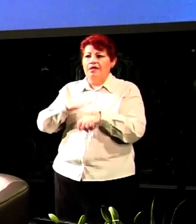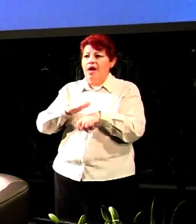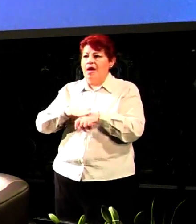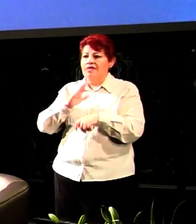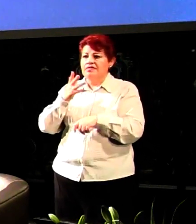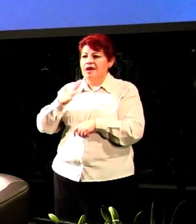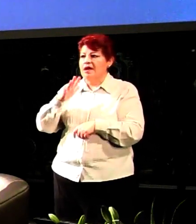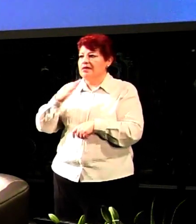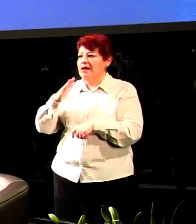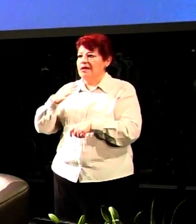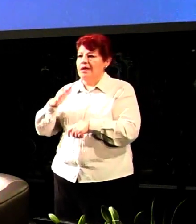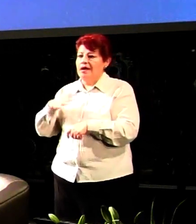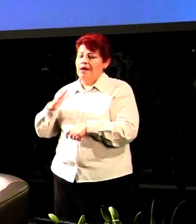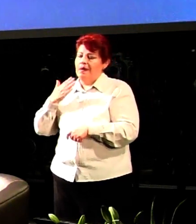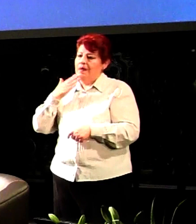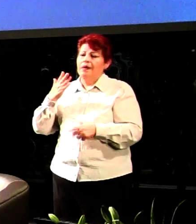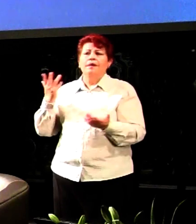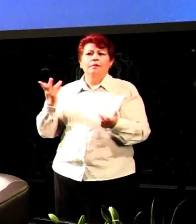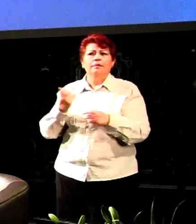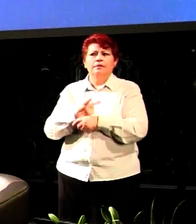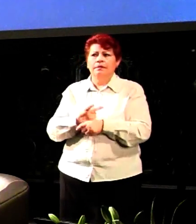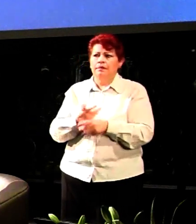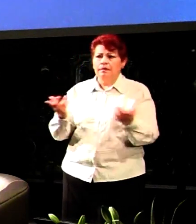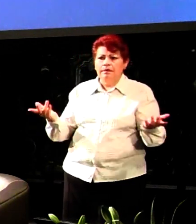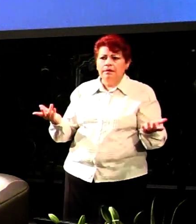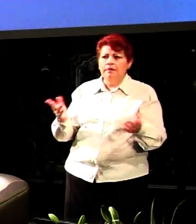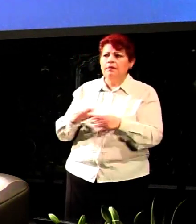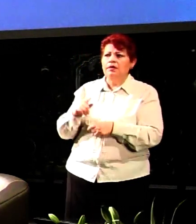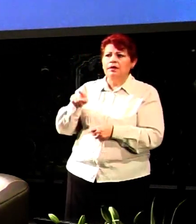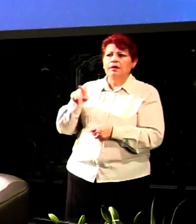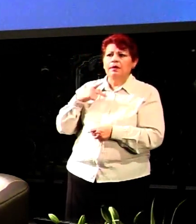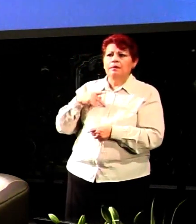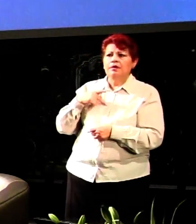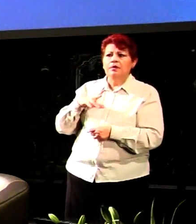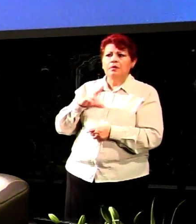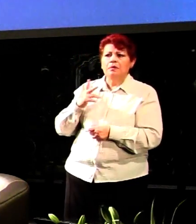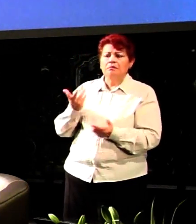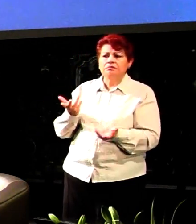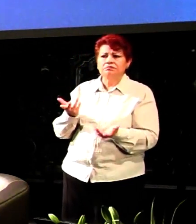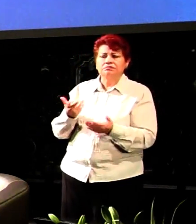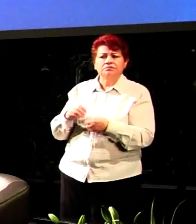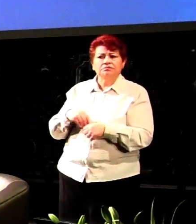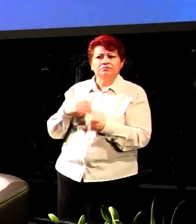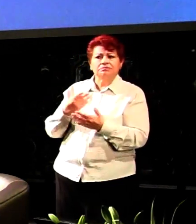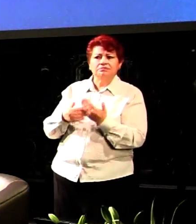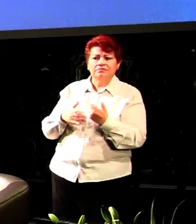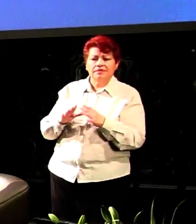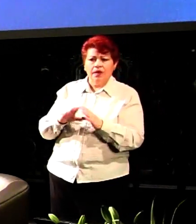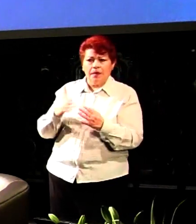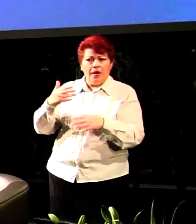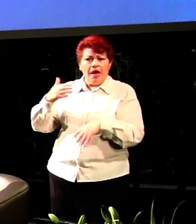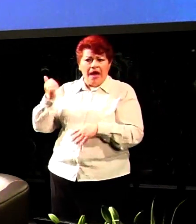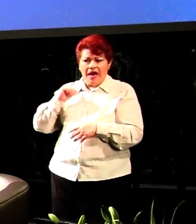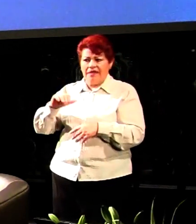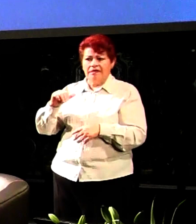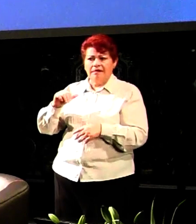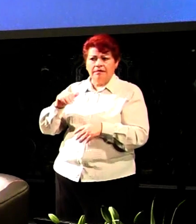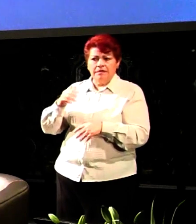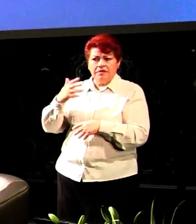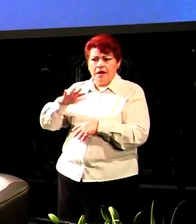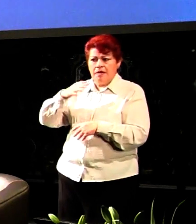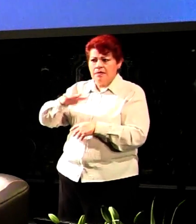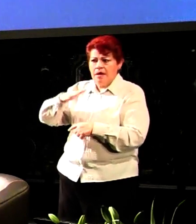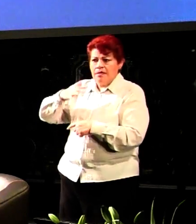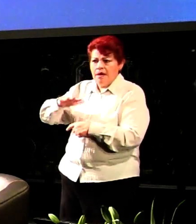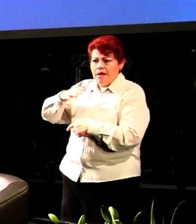escuela, veíamos, ¿qué pasó? Porque esta persona no sacó 10 en la vida, él el que sacaba siempre 10, él el que tenía